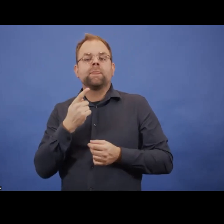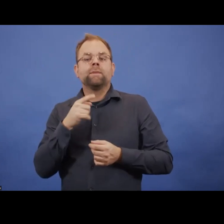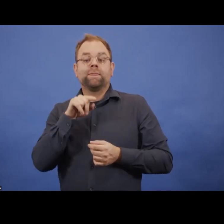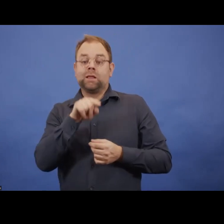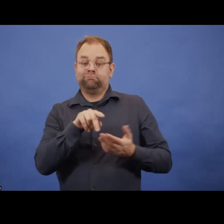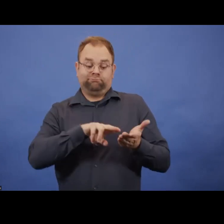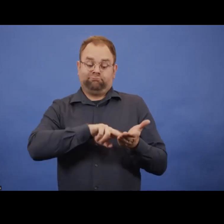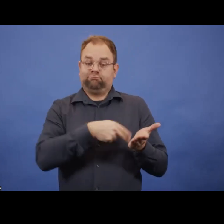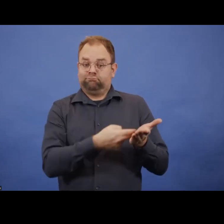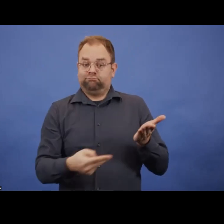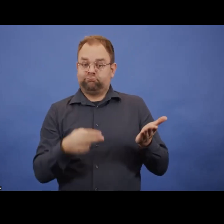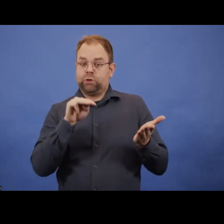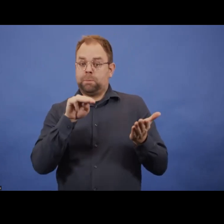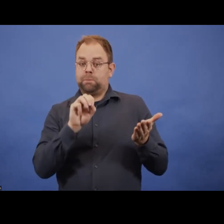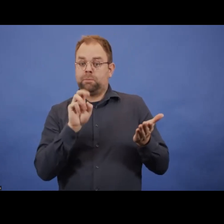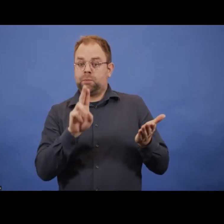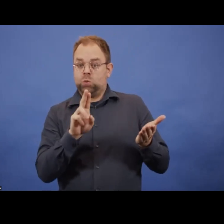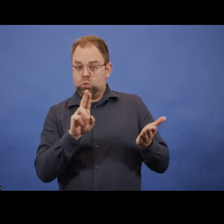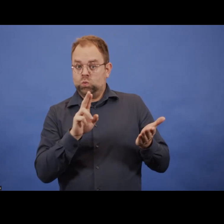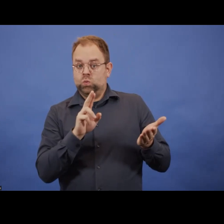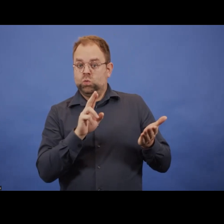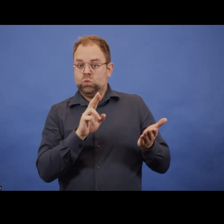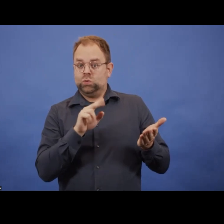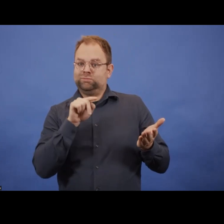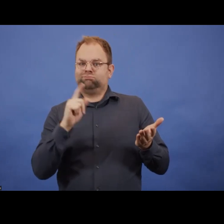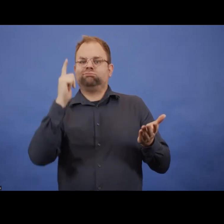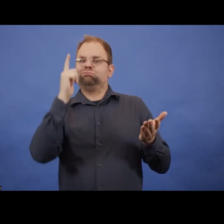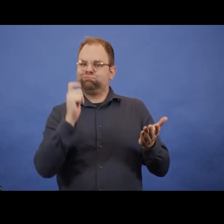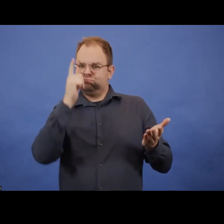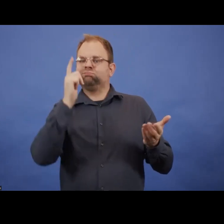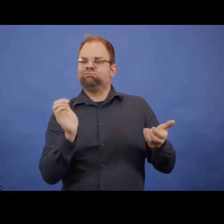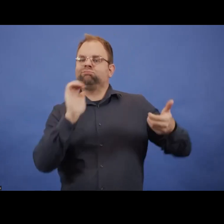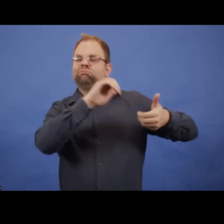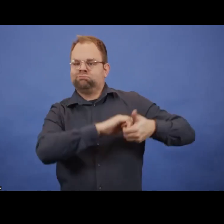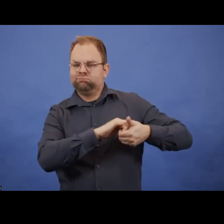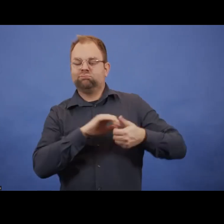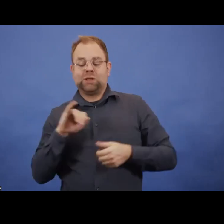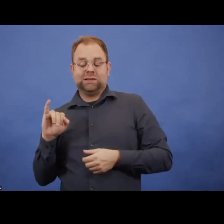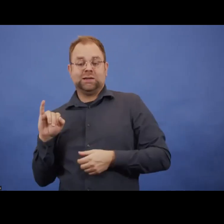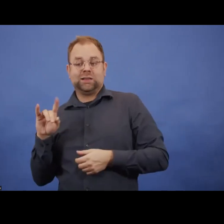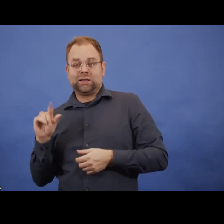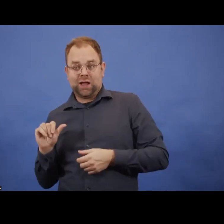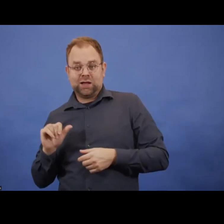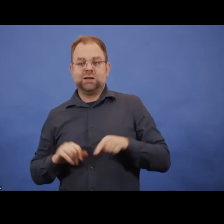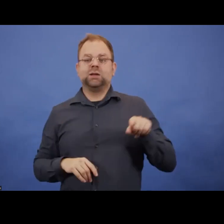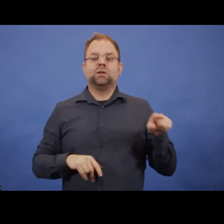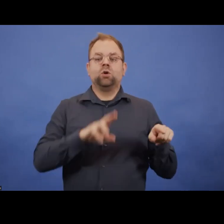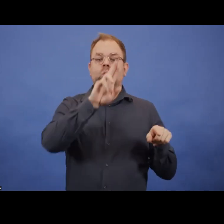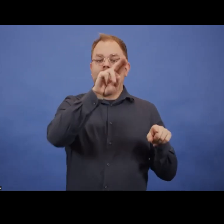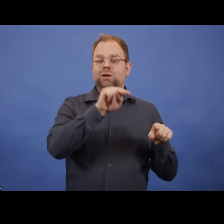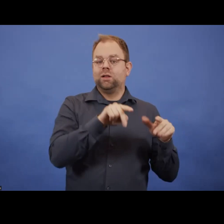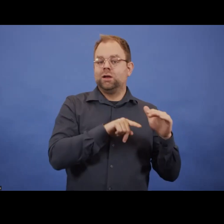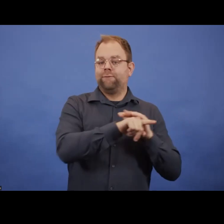entre ACNUR y la IDA. Nosotros nos reunimos en 2019 y hemos concluido